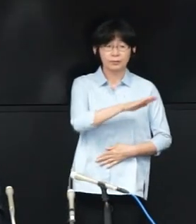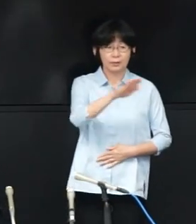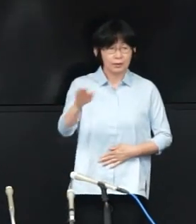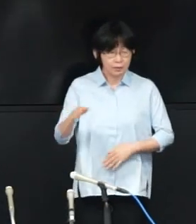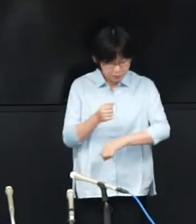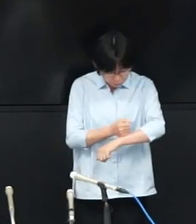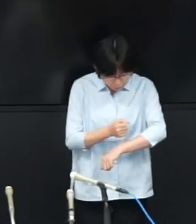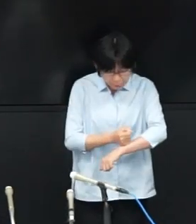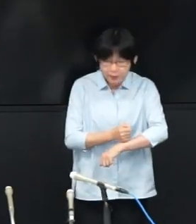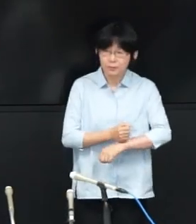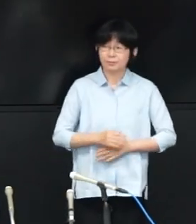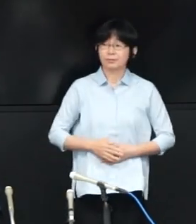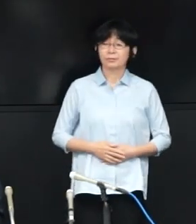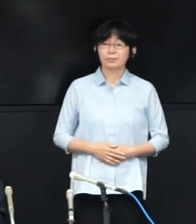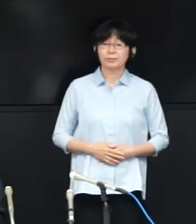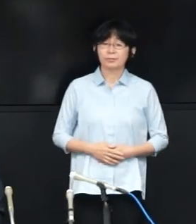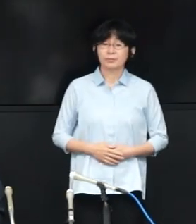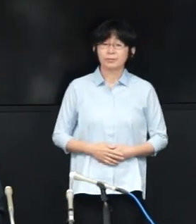お疲れ様でございます。